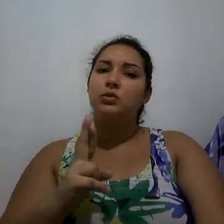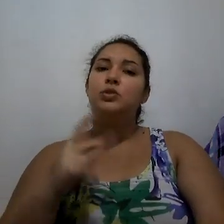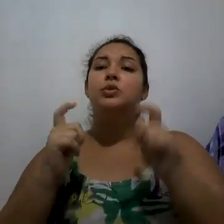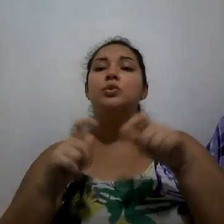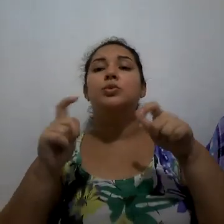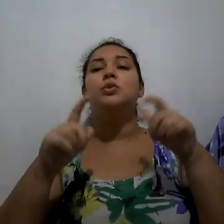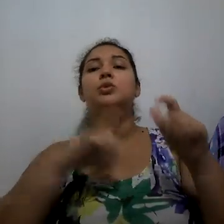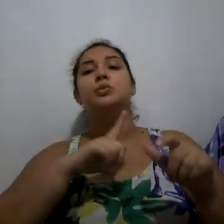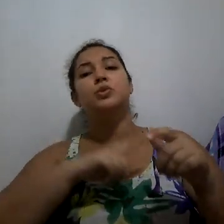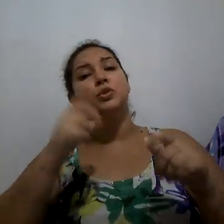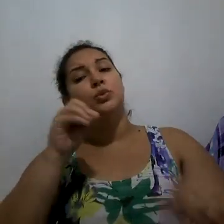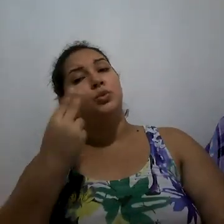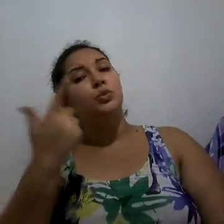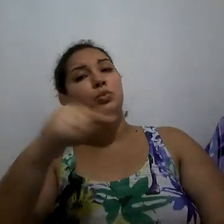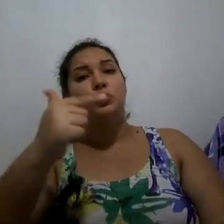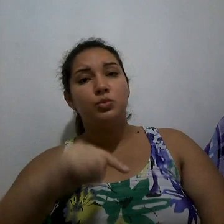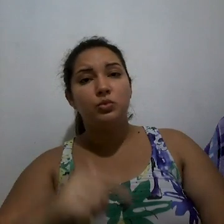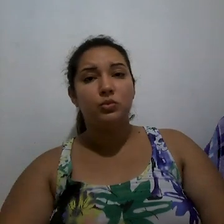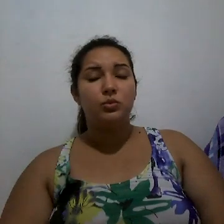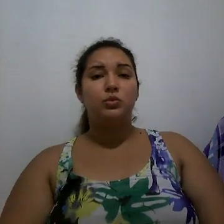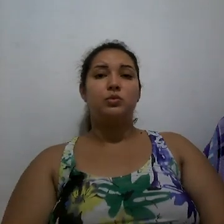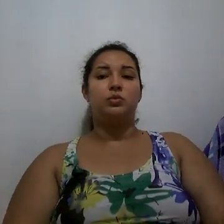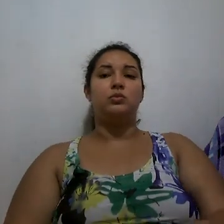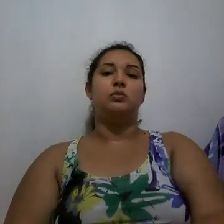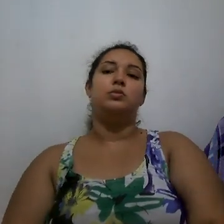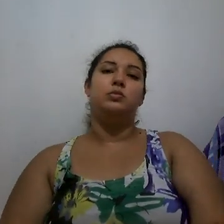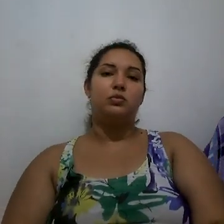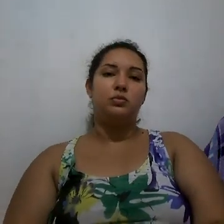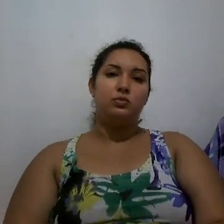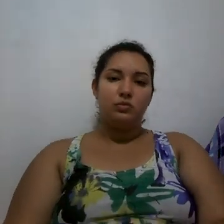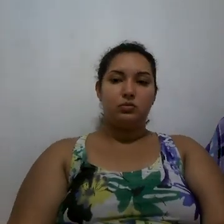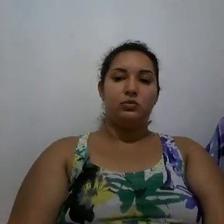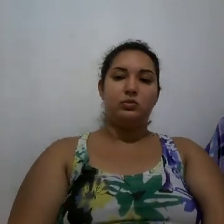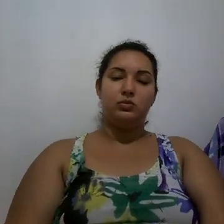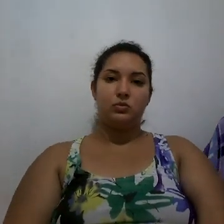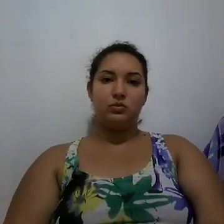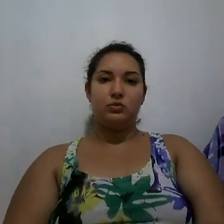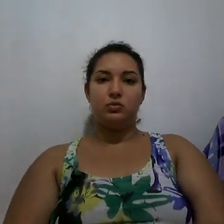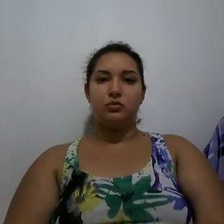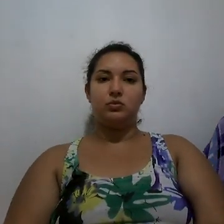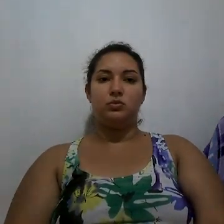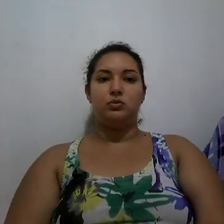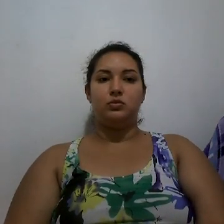posso arredondar? Então a gente precisa ter conhecimento desses algarismos significativos e